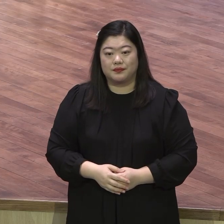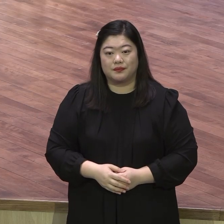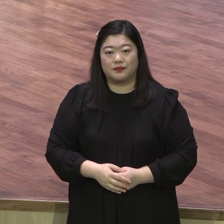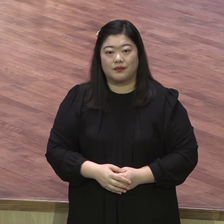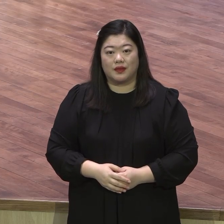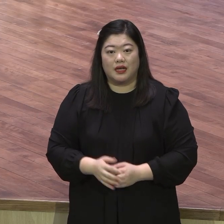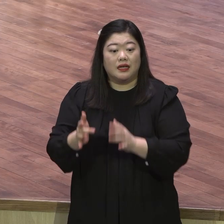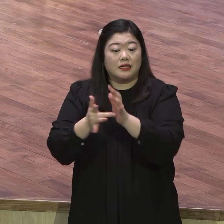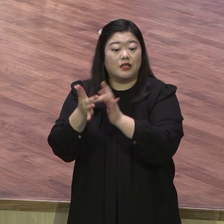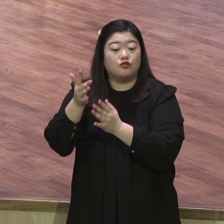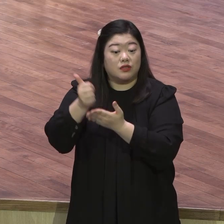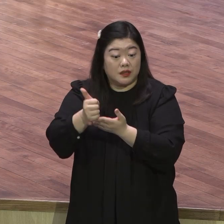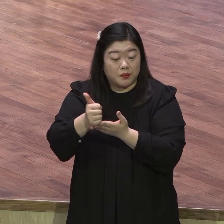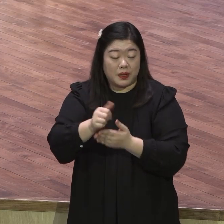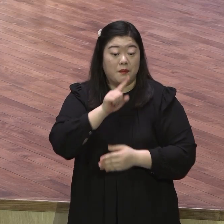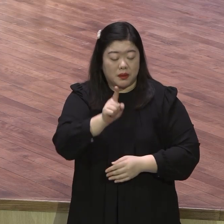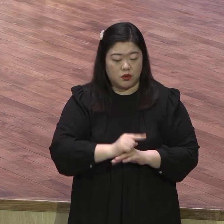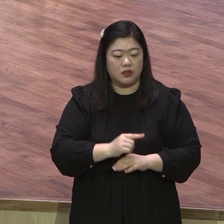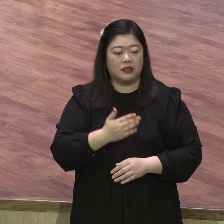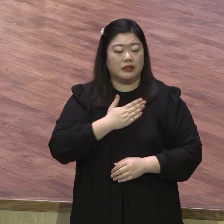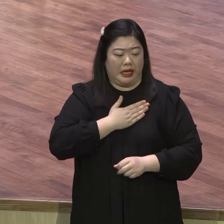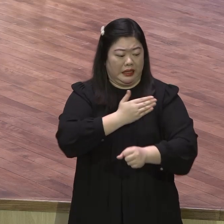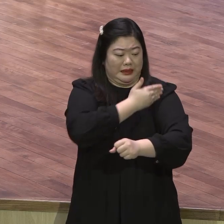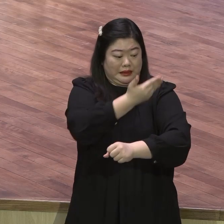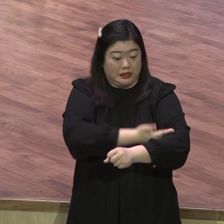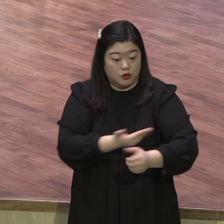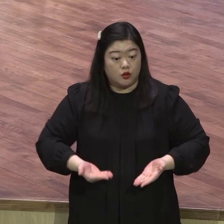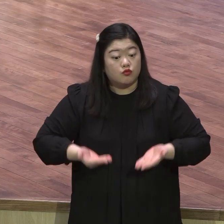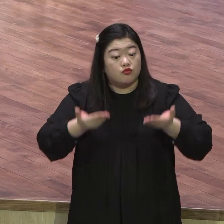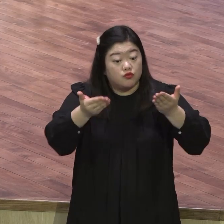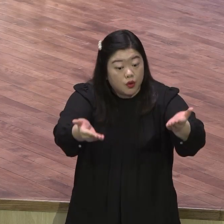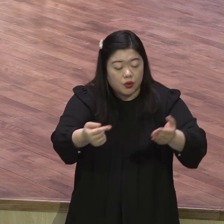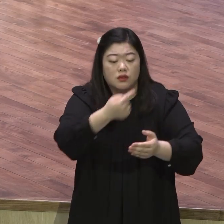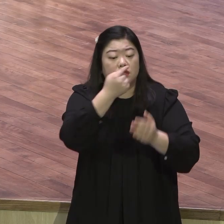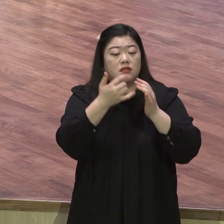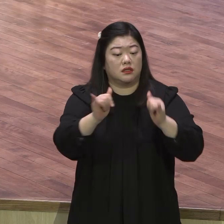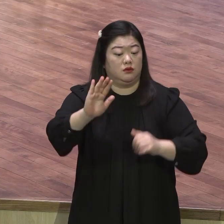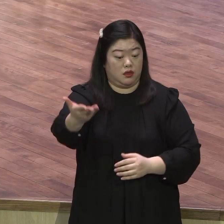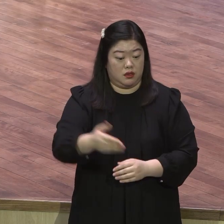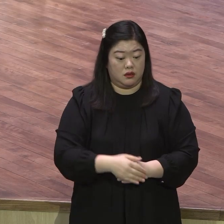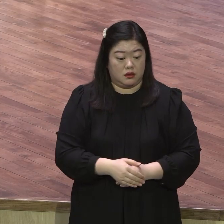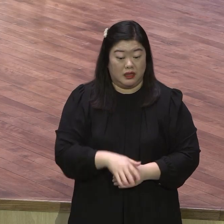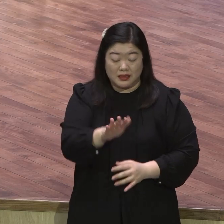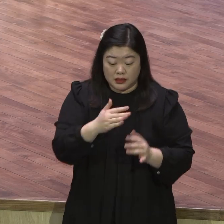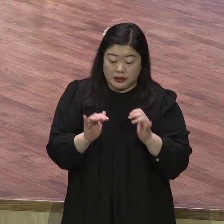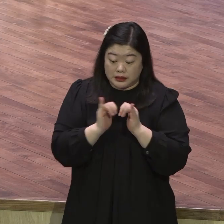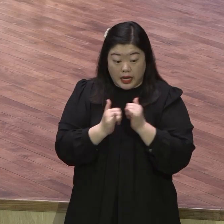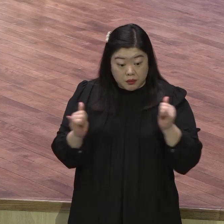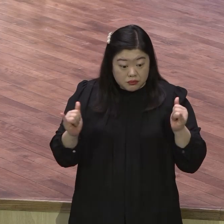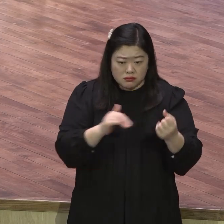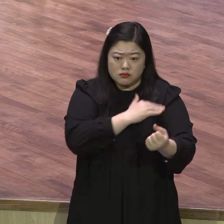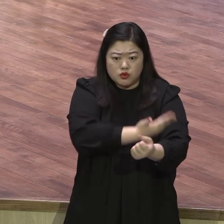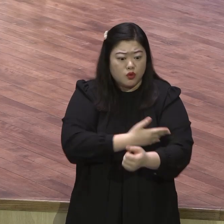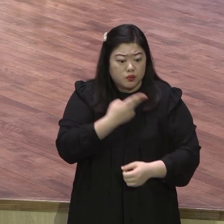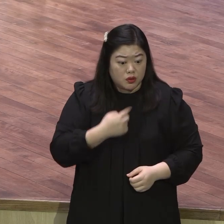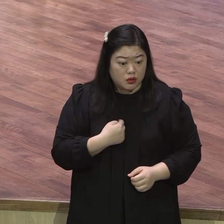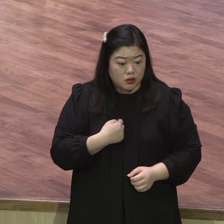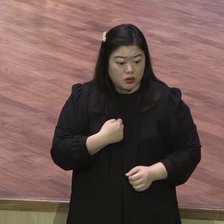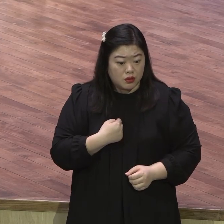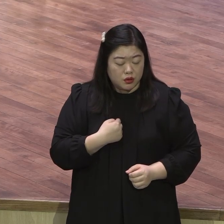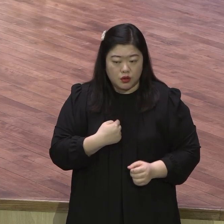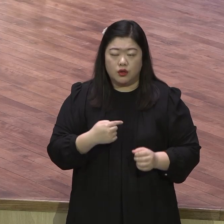정인될 수 있도록 내가 능력을 주겠다는 겁니다. 제자들이 무슨 능력이 있어요? 무슨 부활 정인될